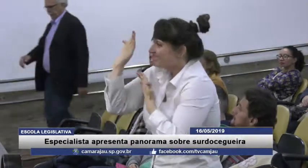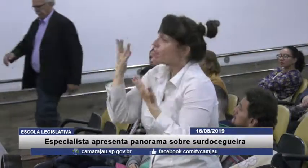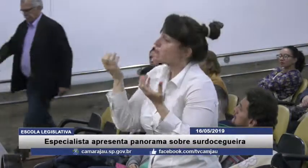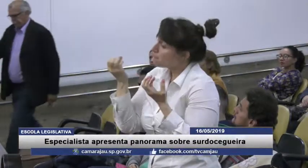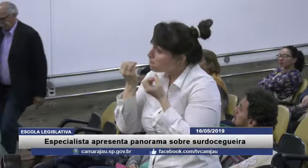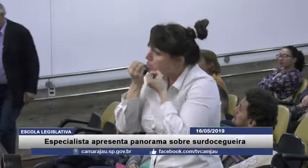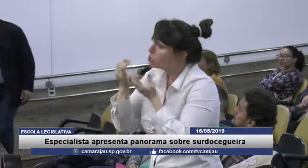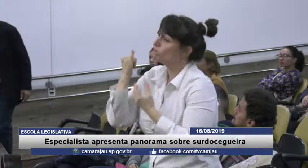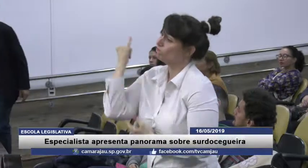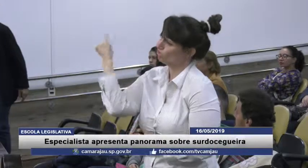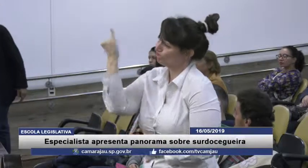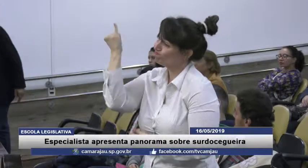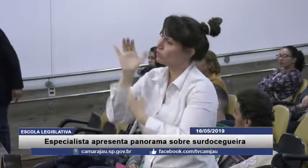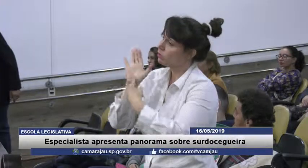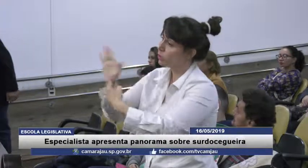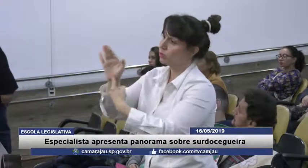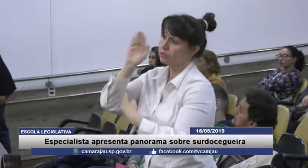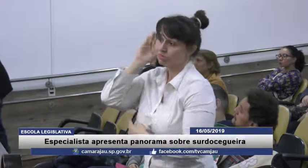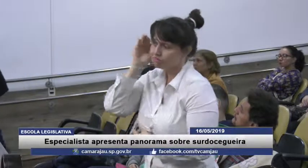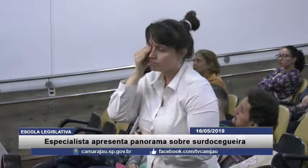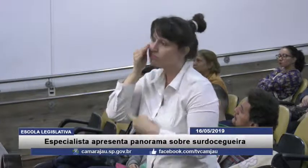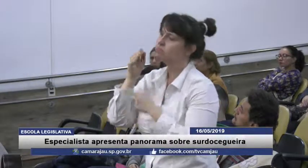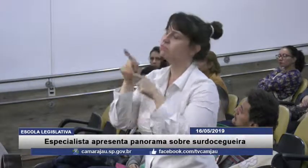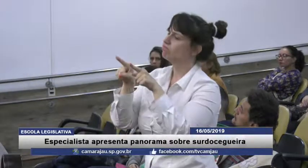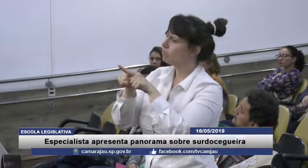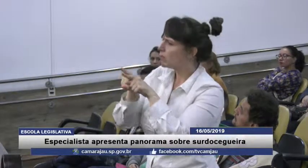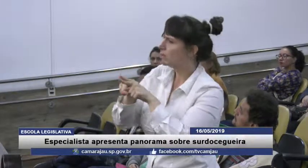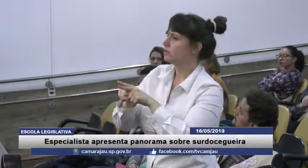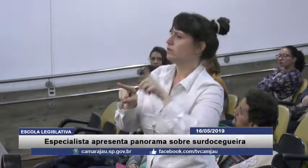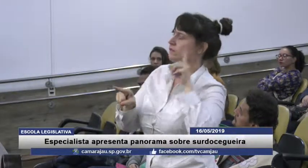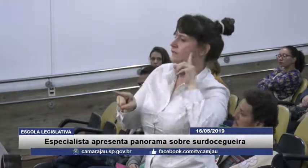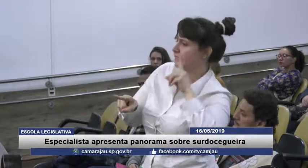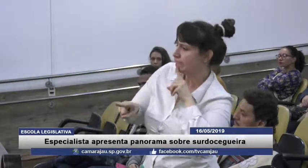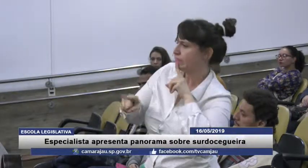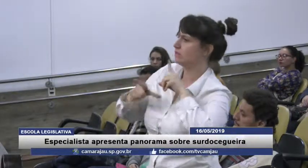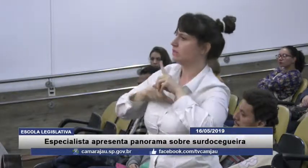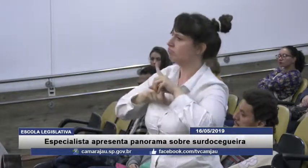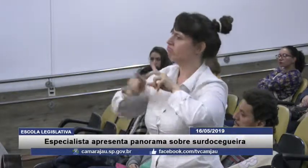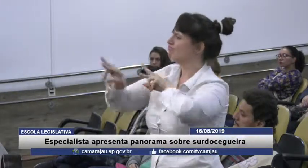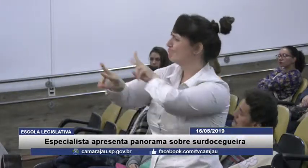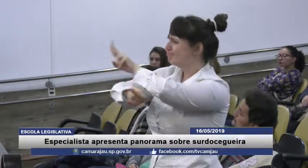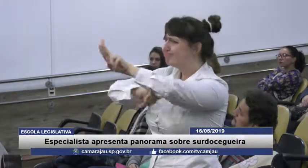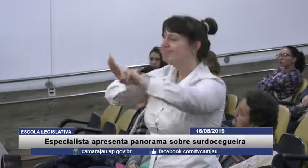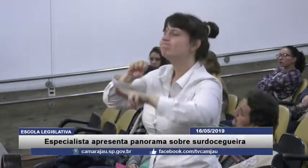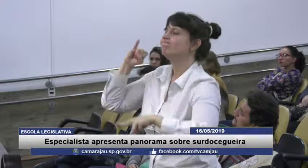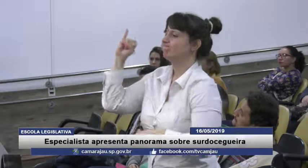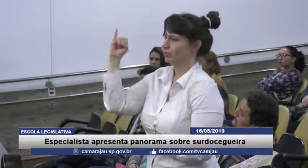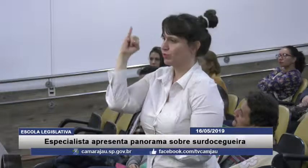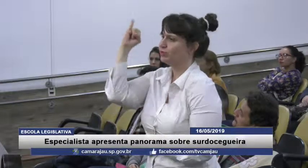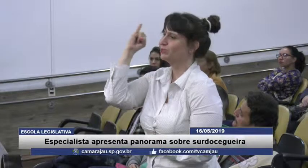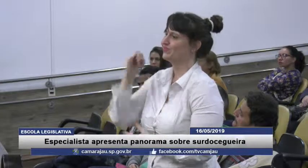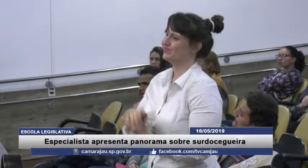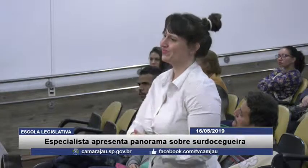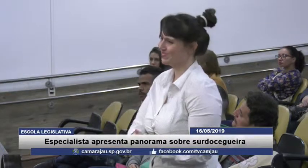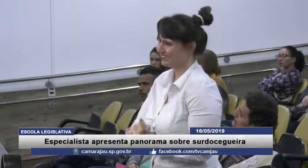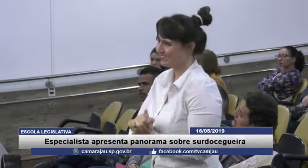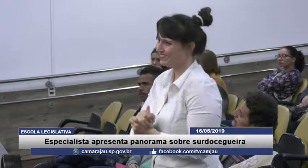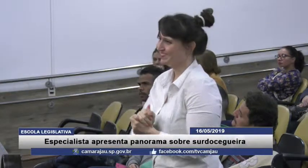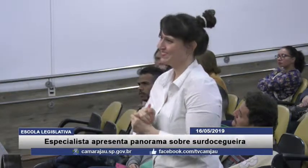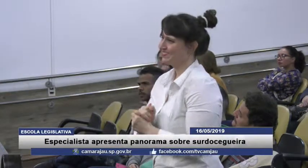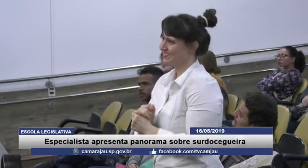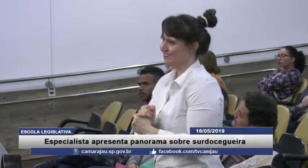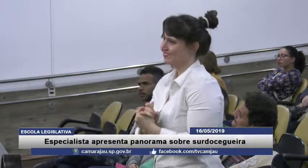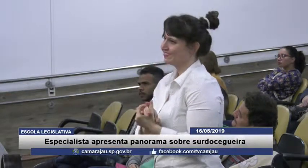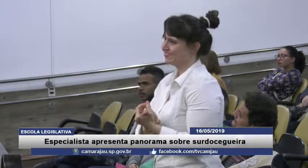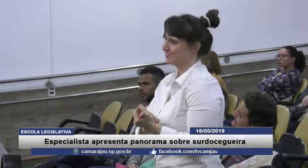satisfeita, emocionada, é um mix de sentimentos, mas eu queria dizer que essa questão da pessoa com surdo-cegueira e a